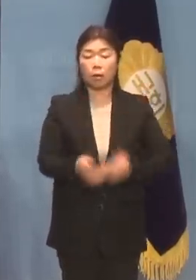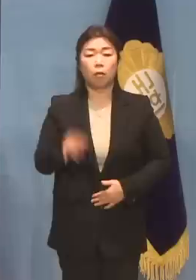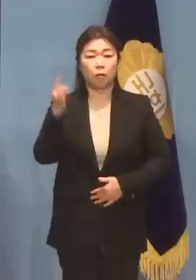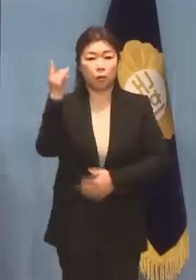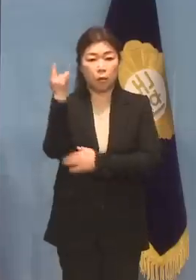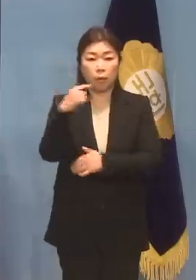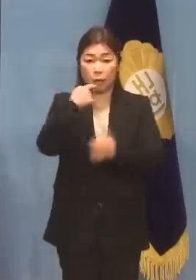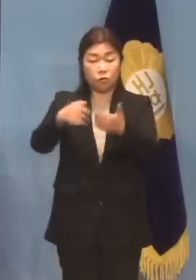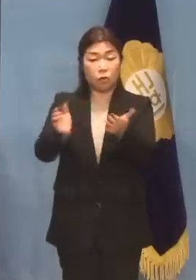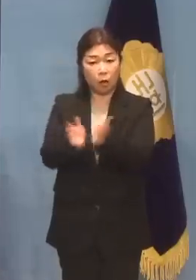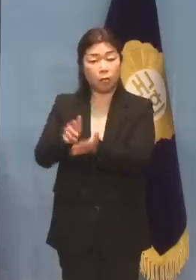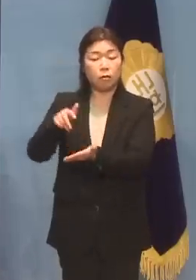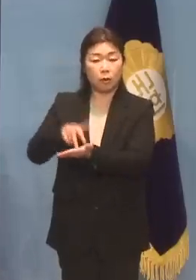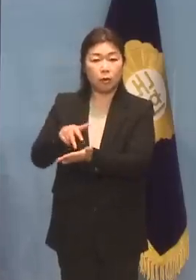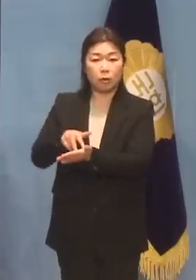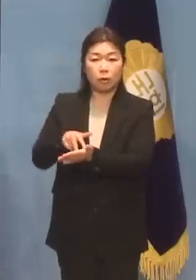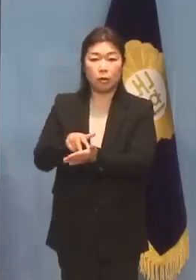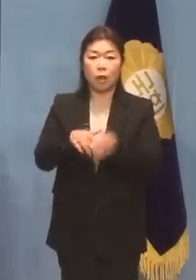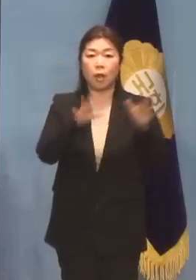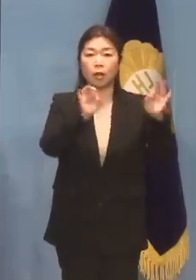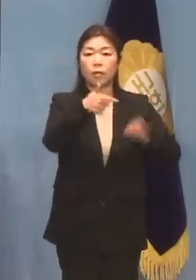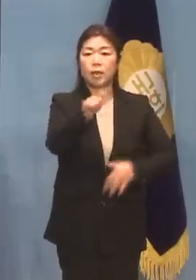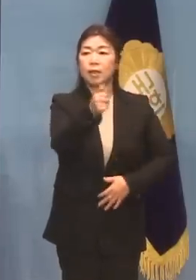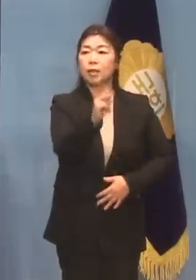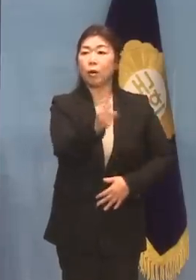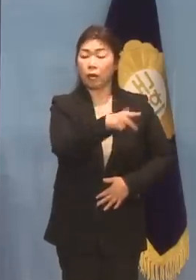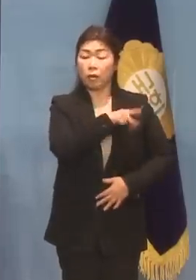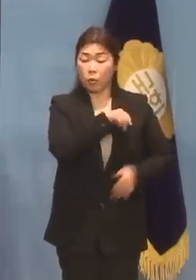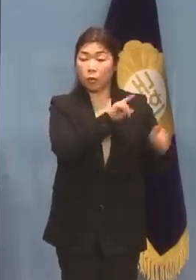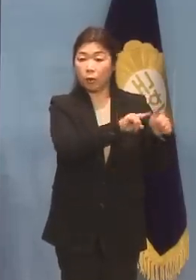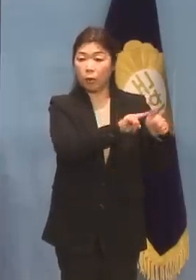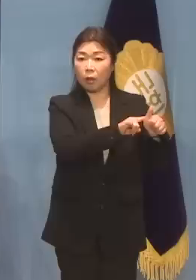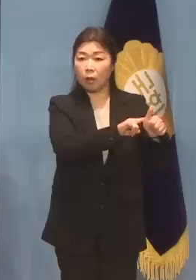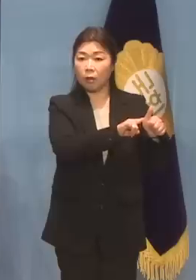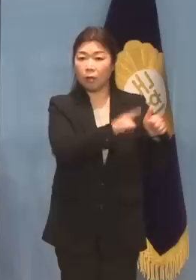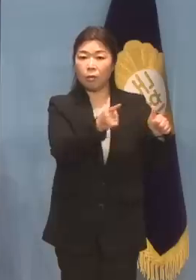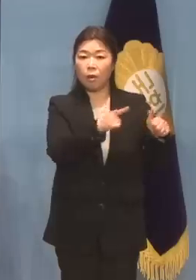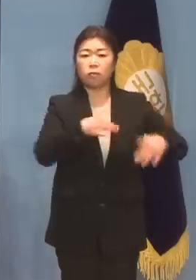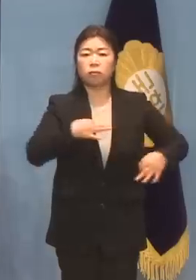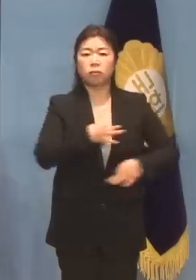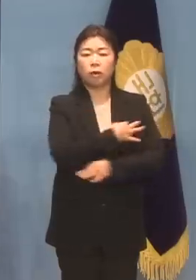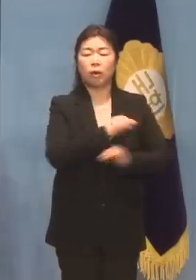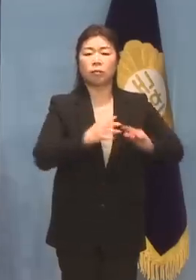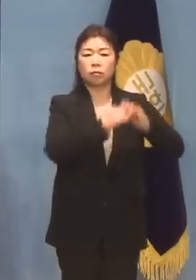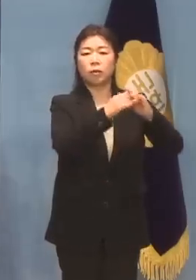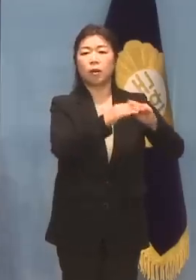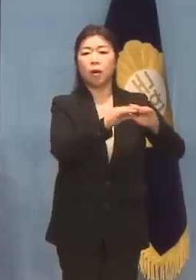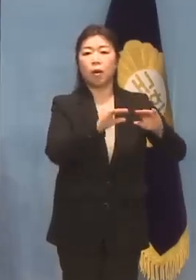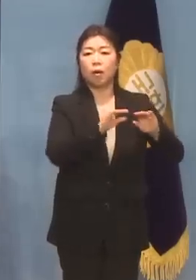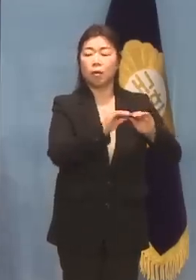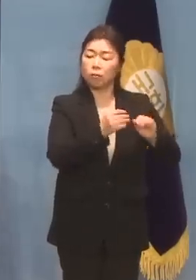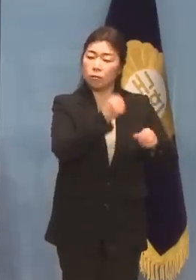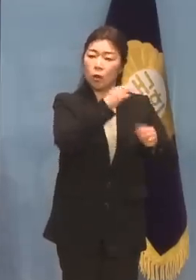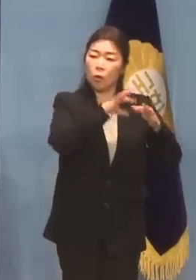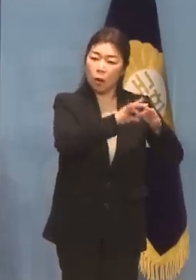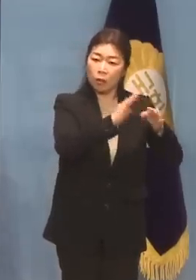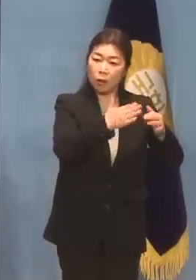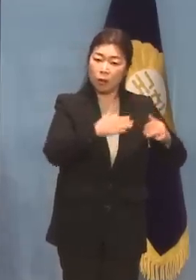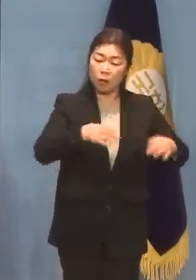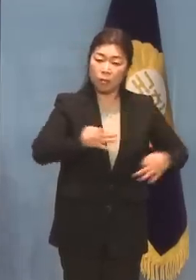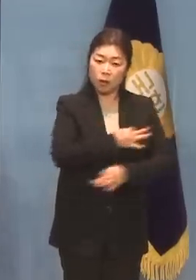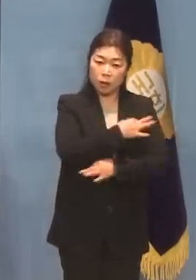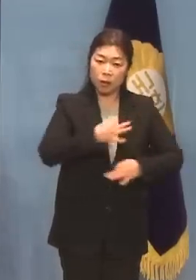저희 더불어민주당에는 김기현 의원의 토착 토건비리 의혹 해소를 위한 당내